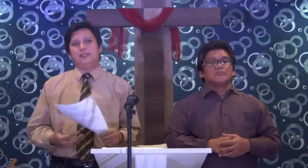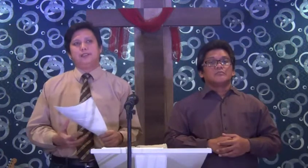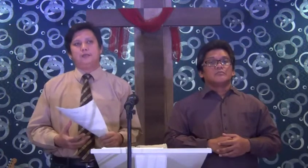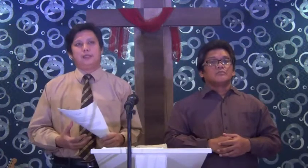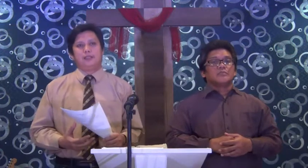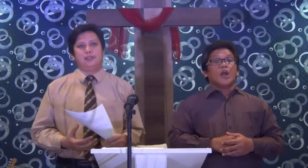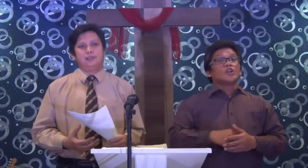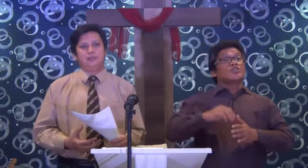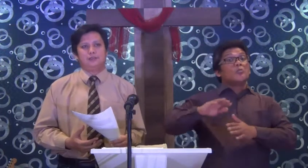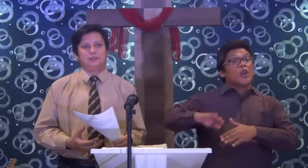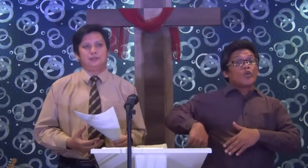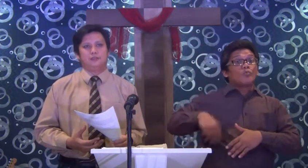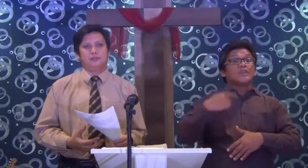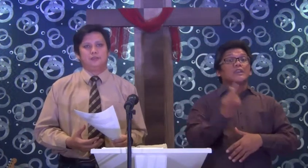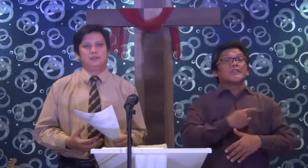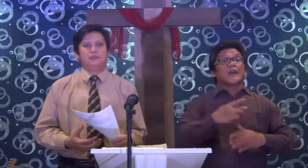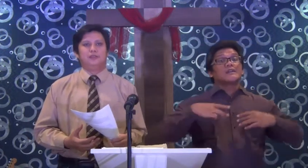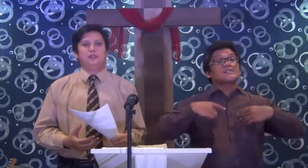Sebelum kita diselamatkan,